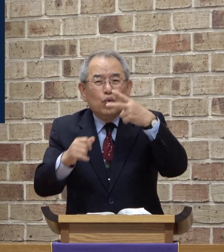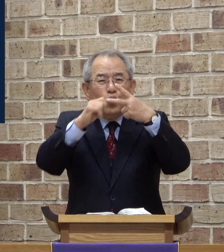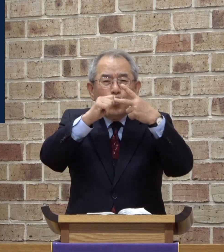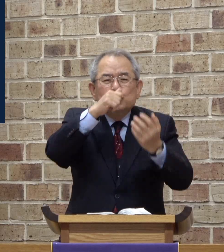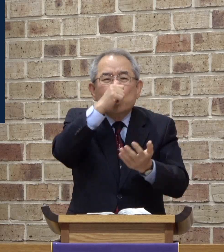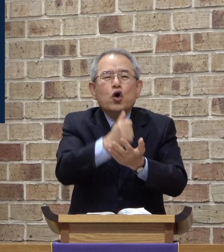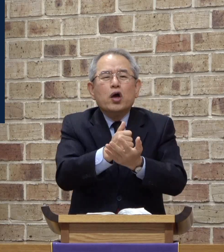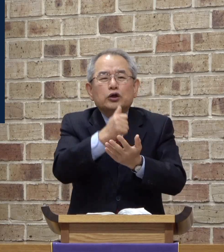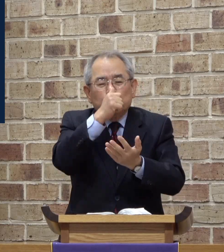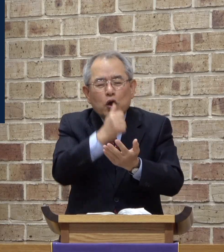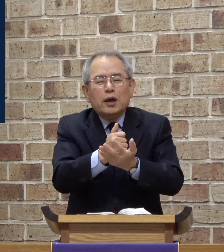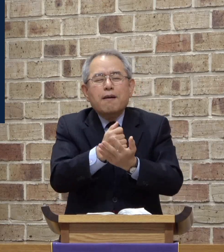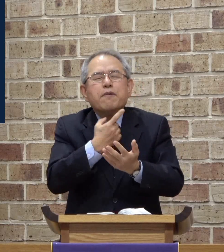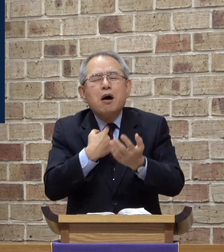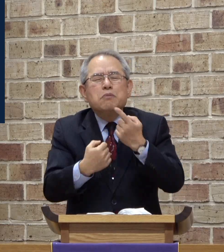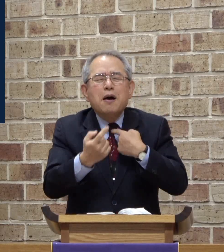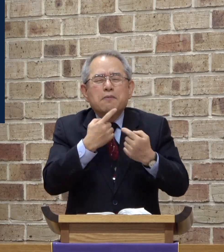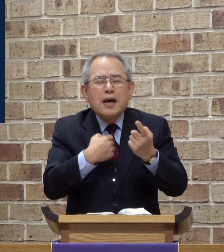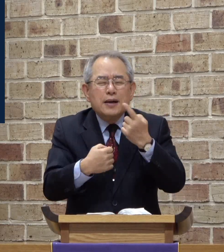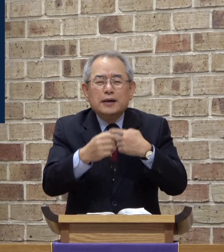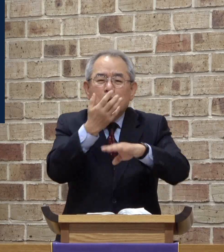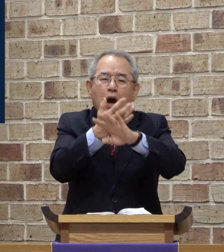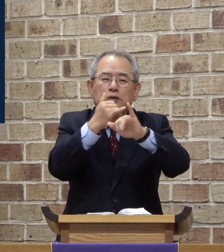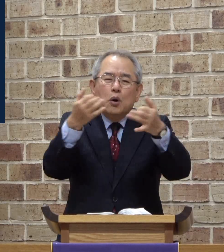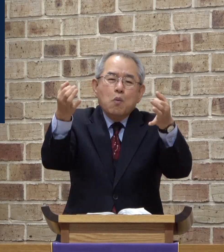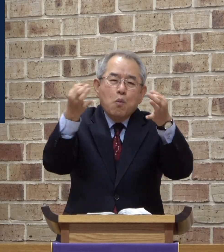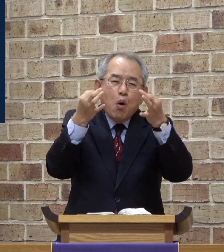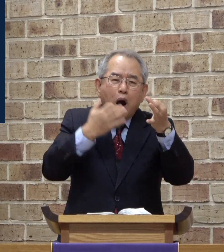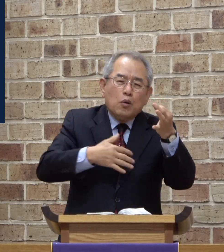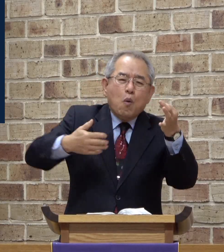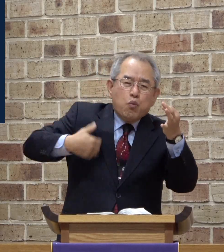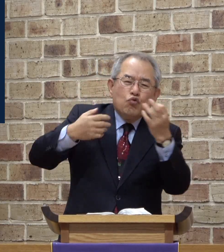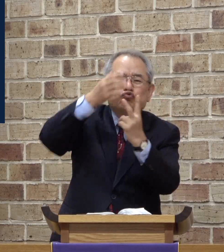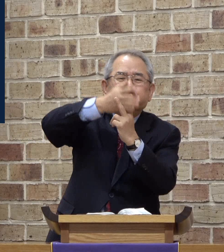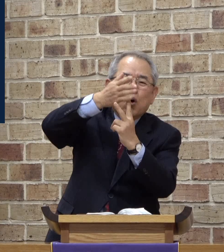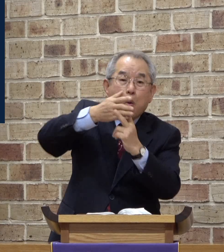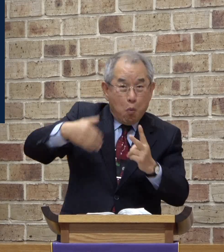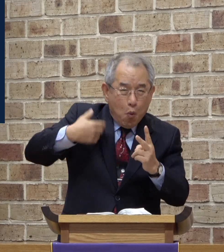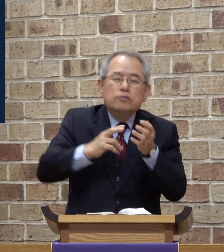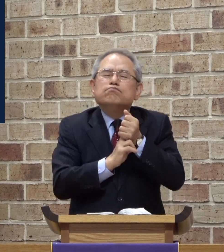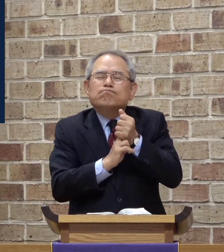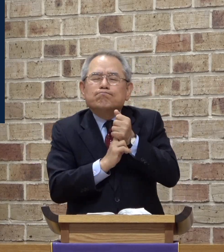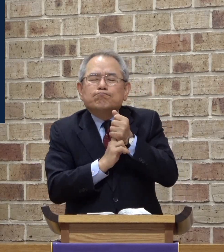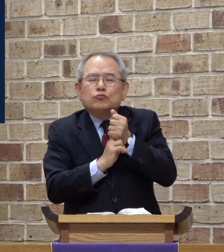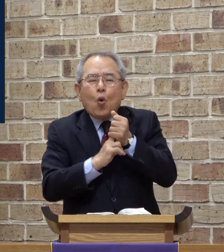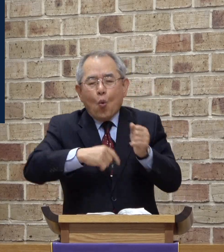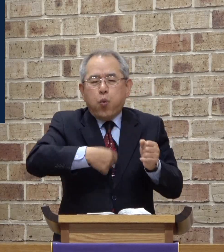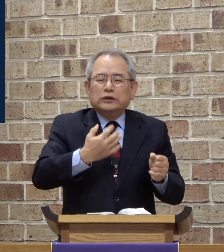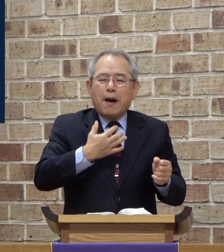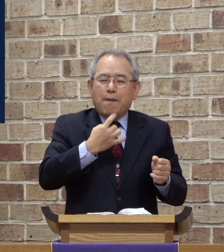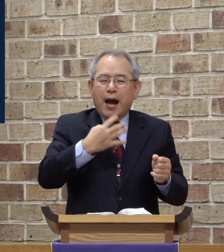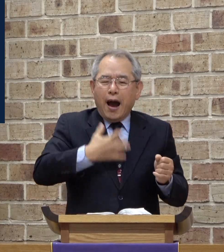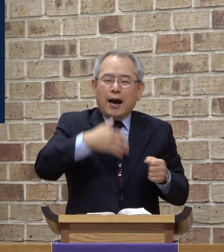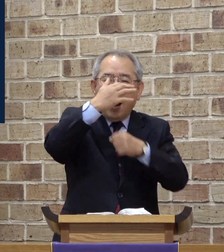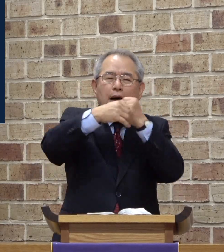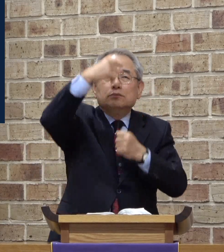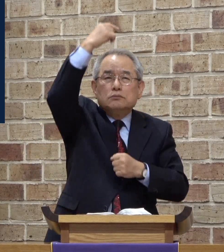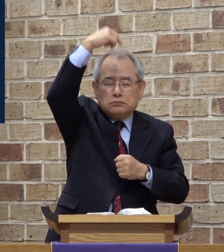죄인 되었을 때에 그리스도께서 우리를 위하여 죽으심으로 하나님께서 우리에 대한 자기의 사랑을